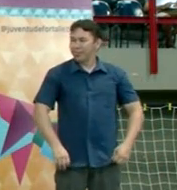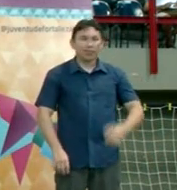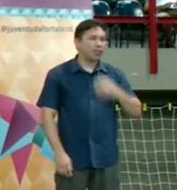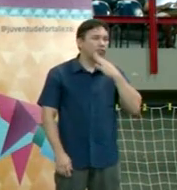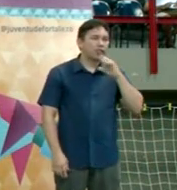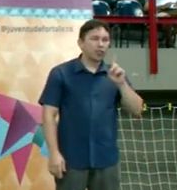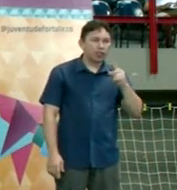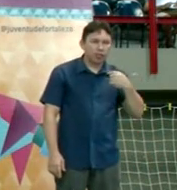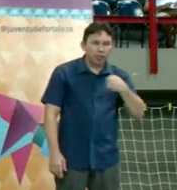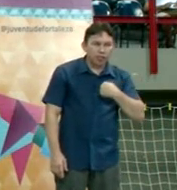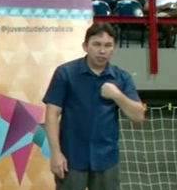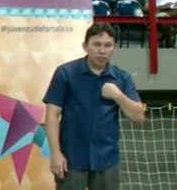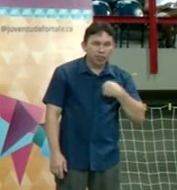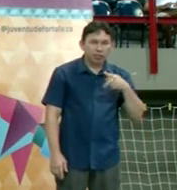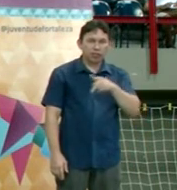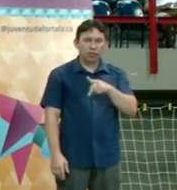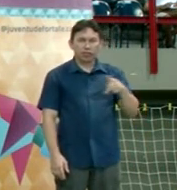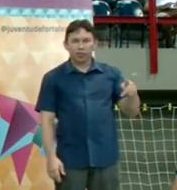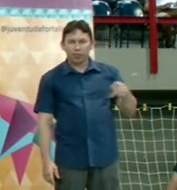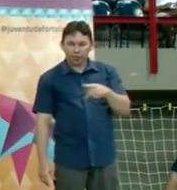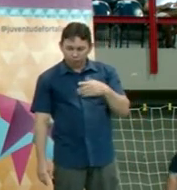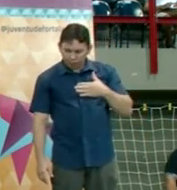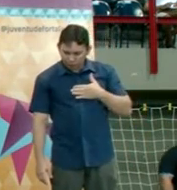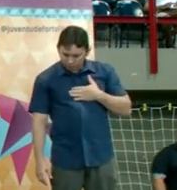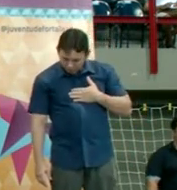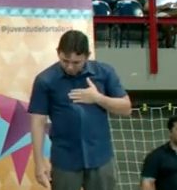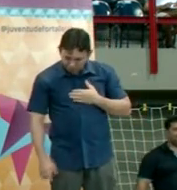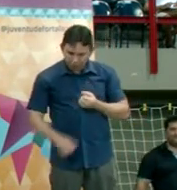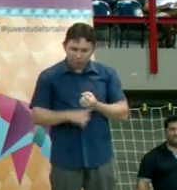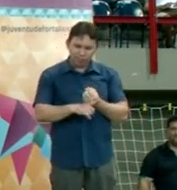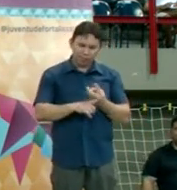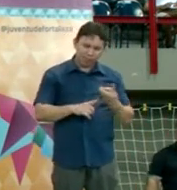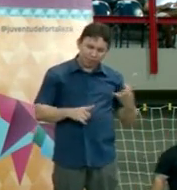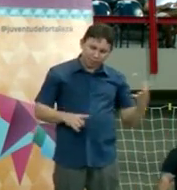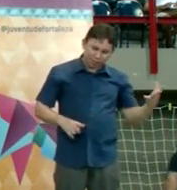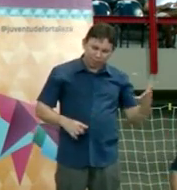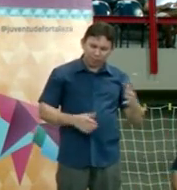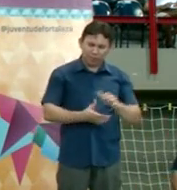Pessoal que não me conhece ainda, eu sou o professor Idelfrânio.